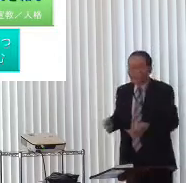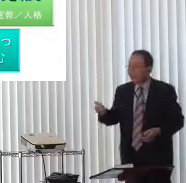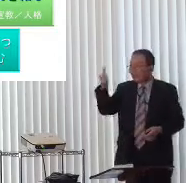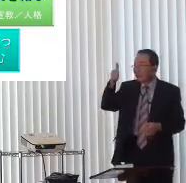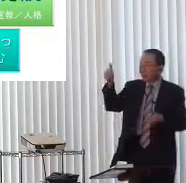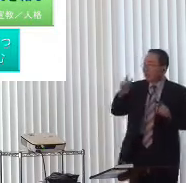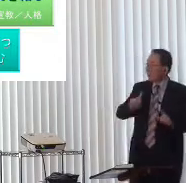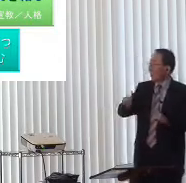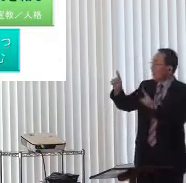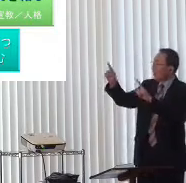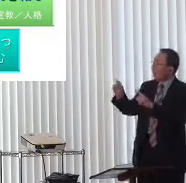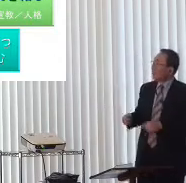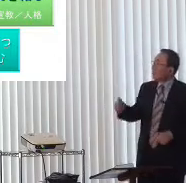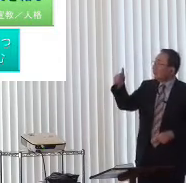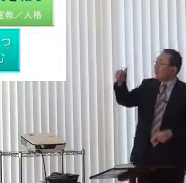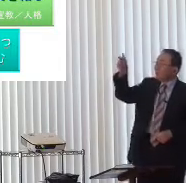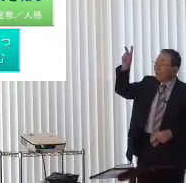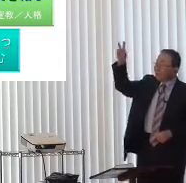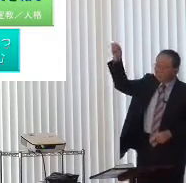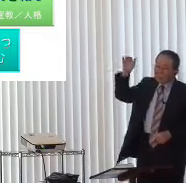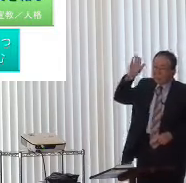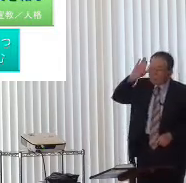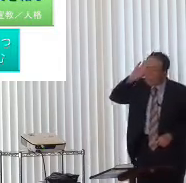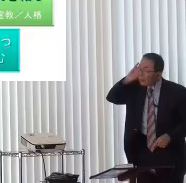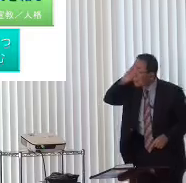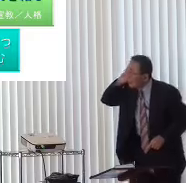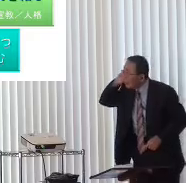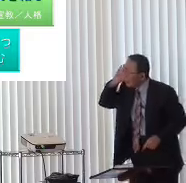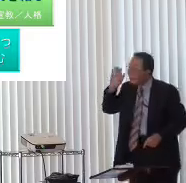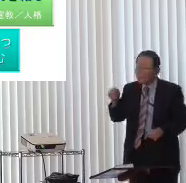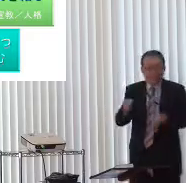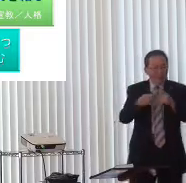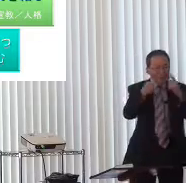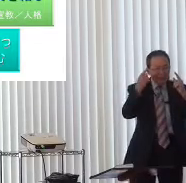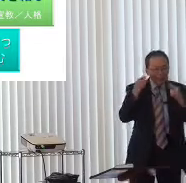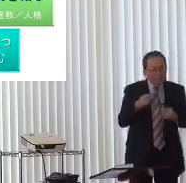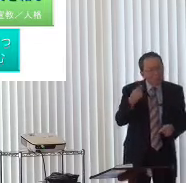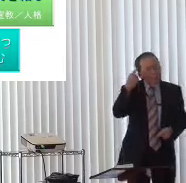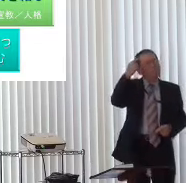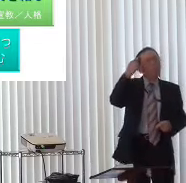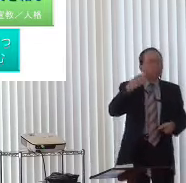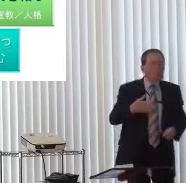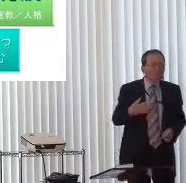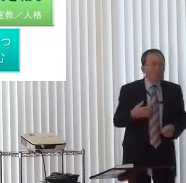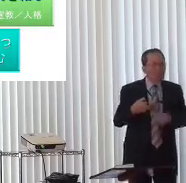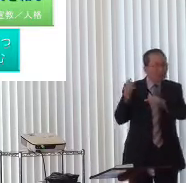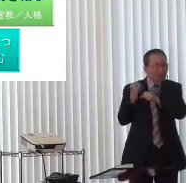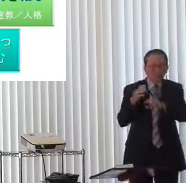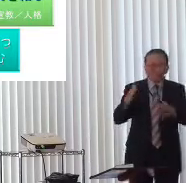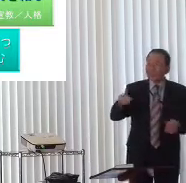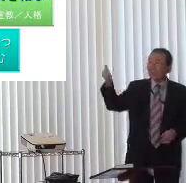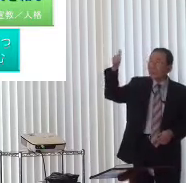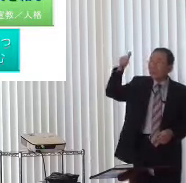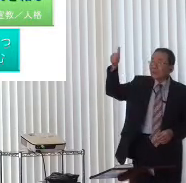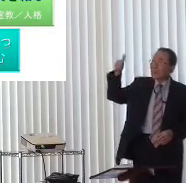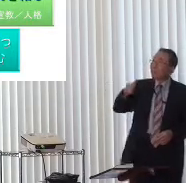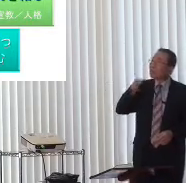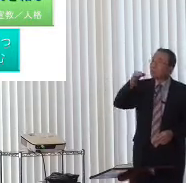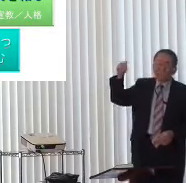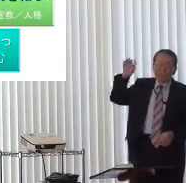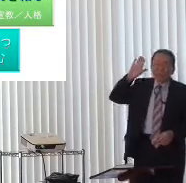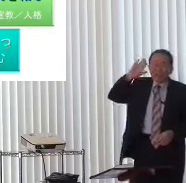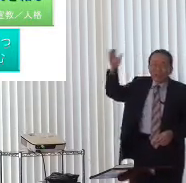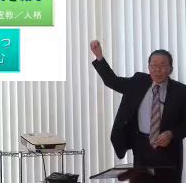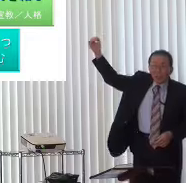主の御声に耳を傾けて、自分の悟りに頼らないで主の声に従